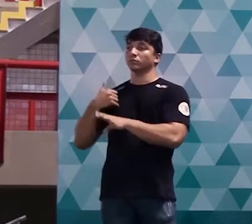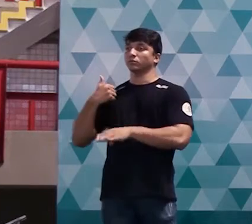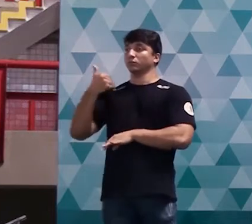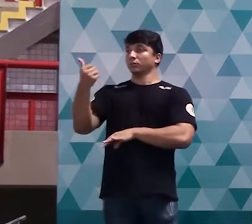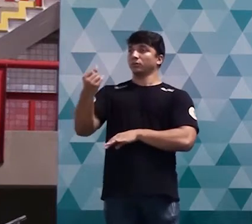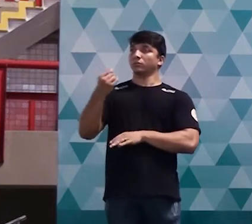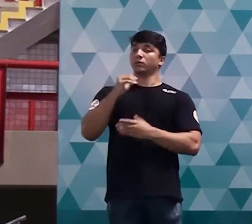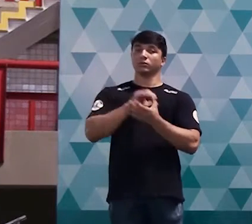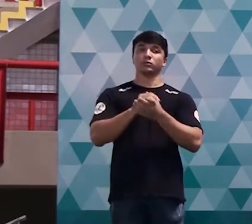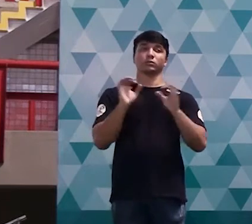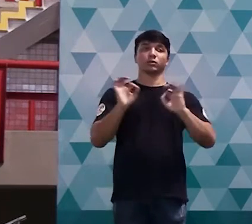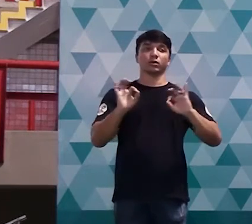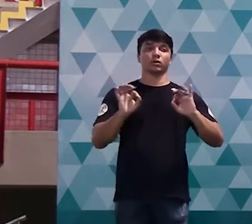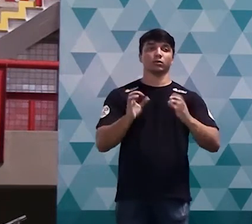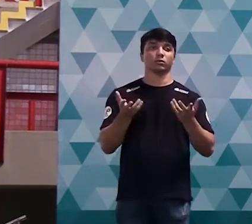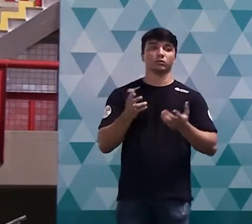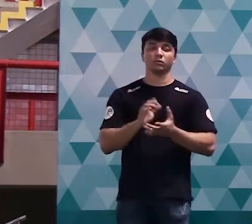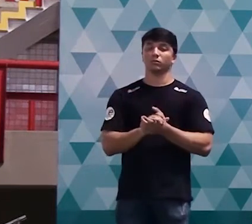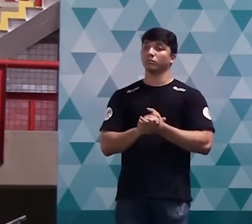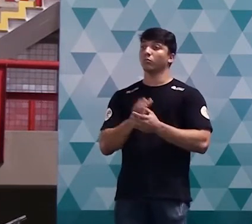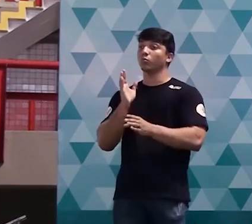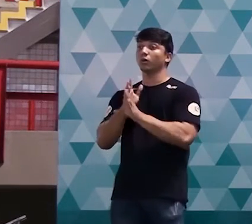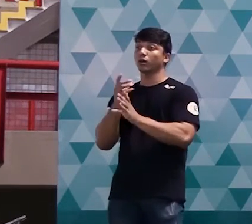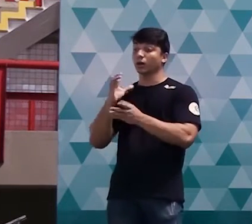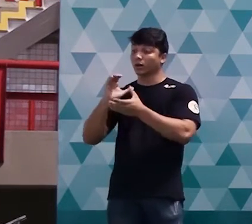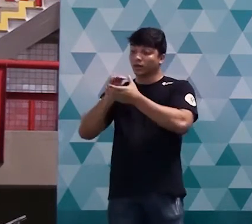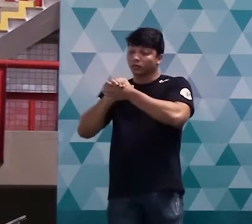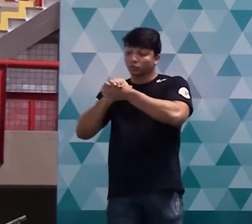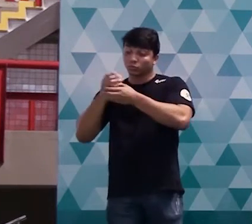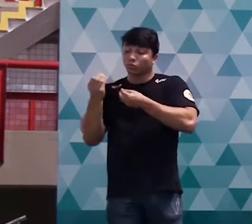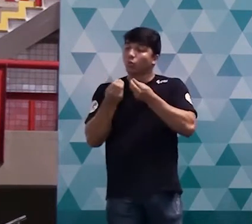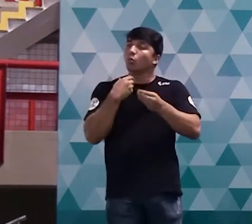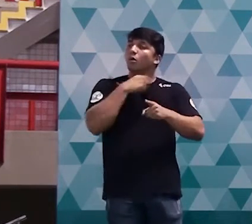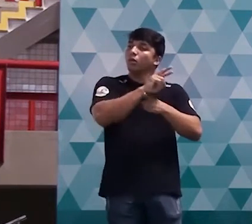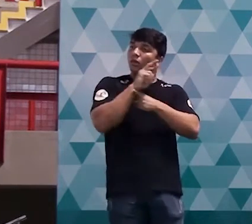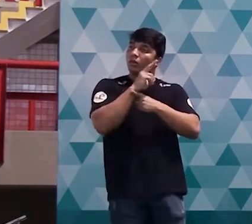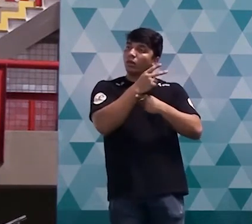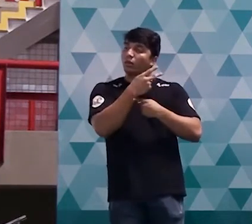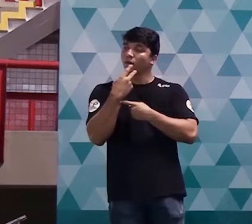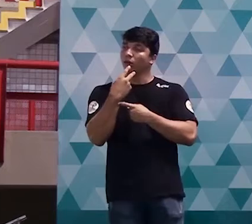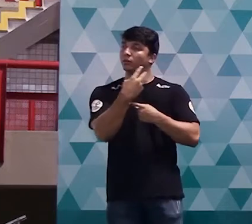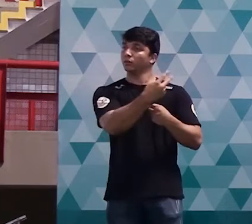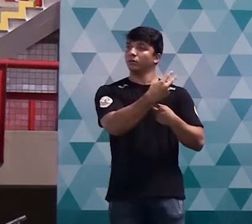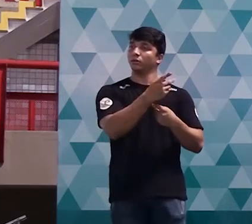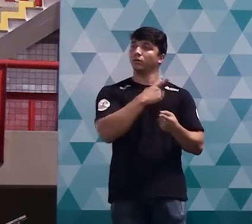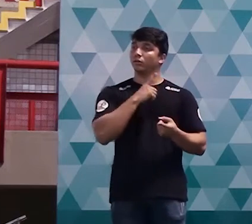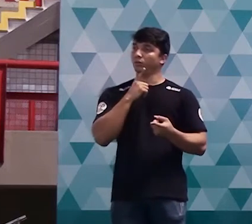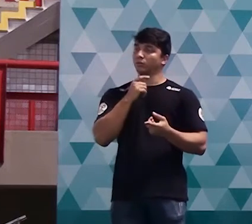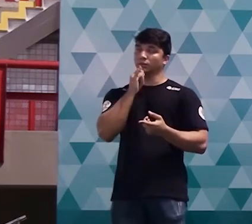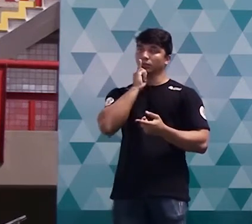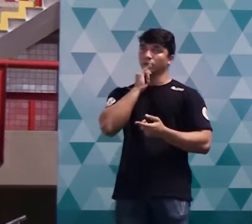não. Os casamentos eram arranjados. Então o que acontecia? Eu era um senhor de